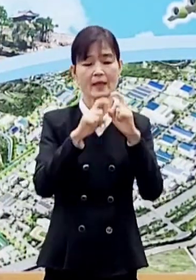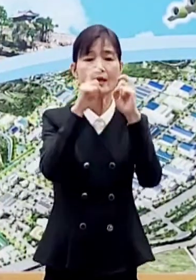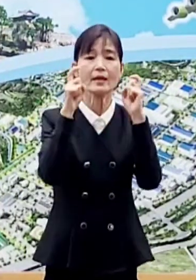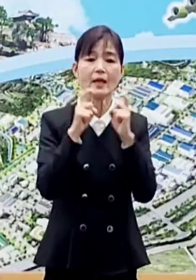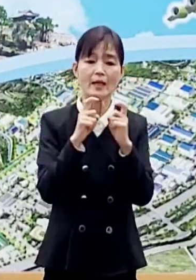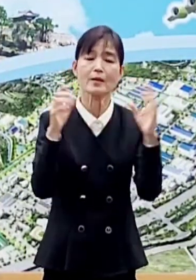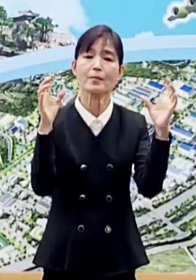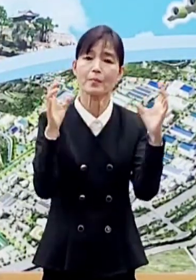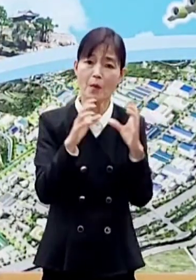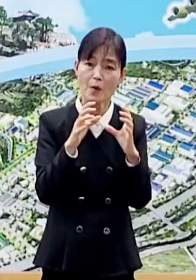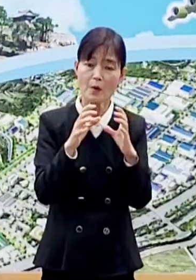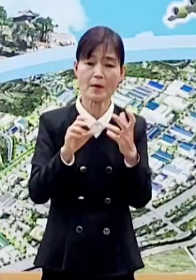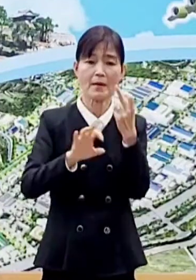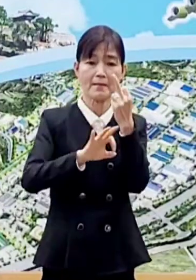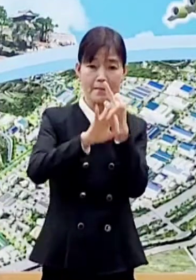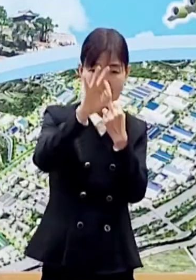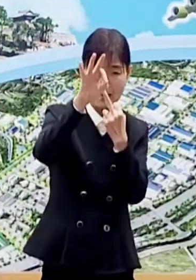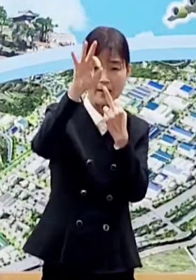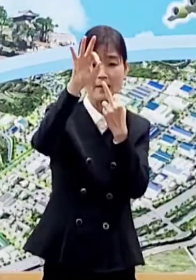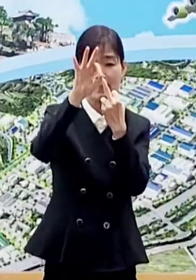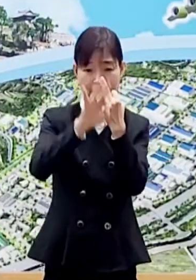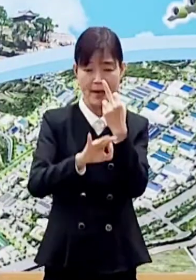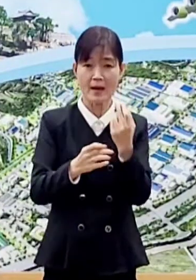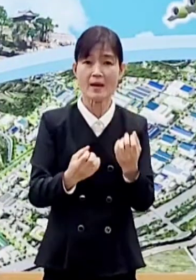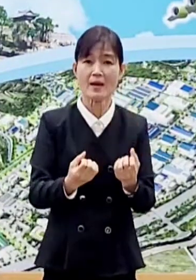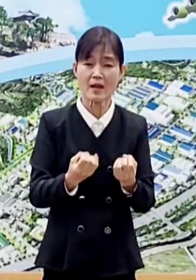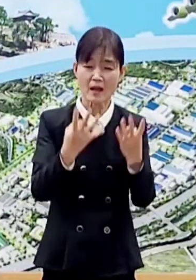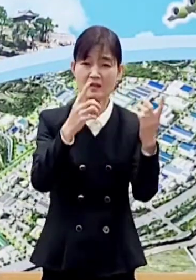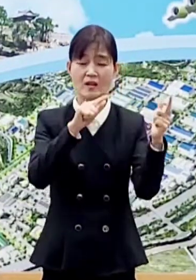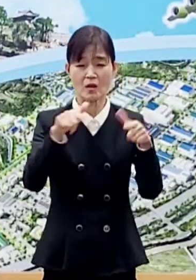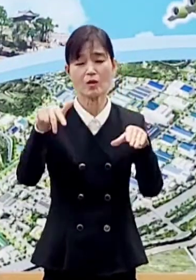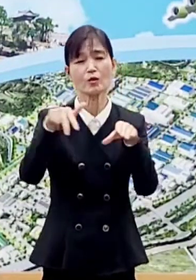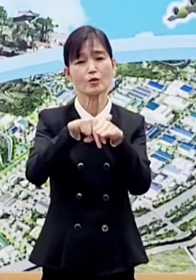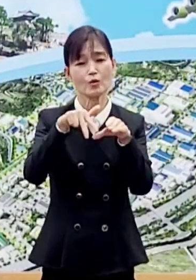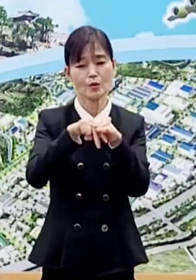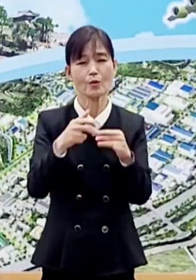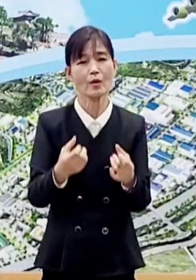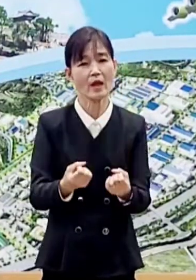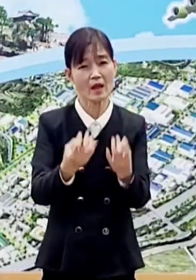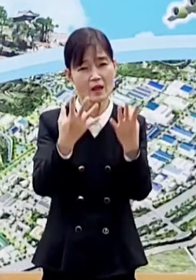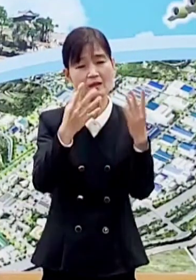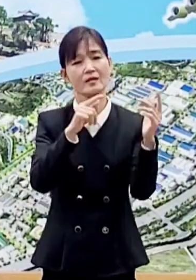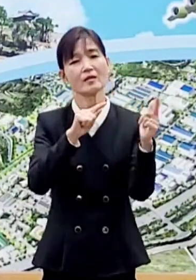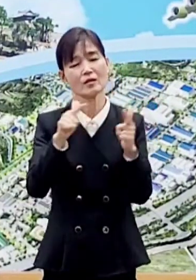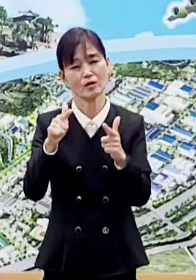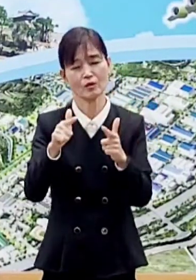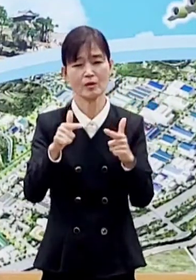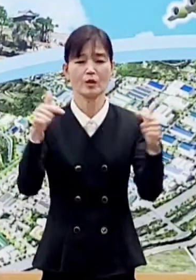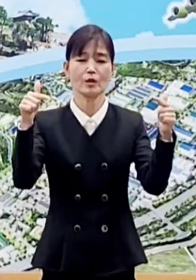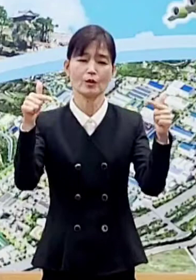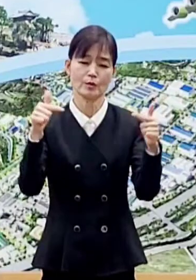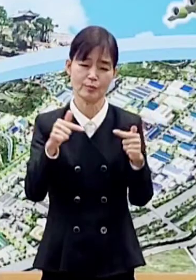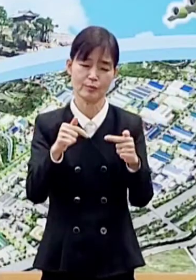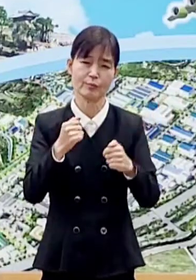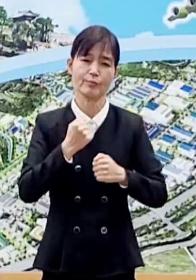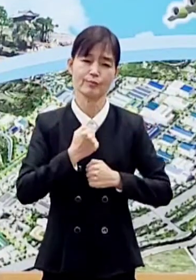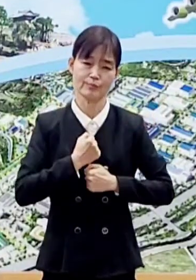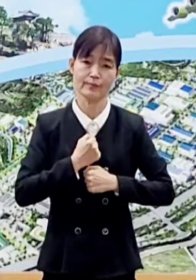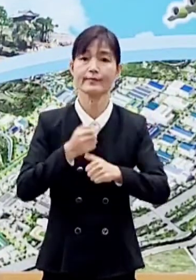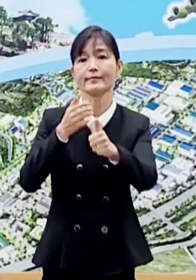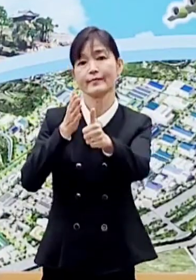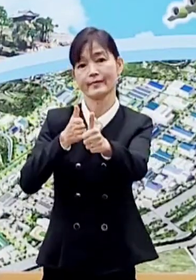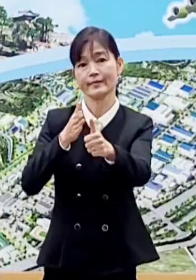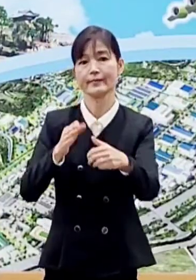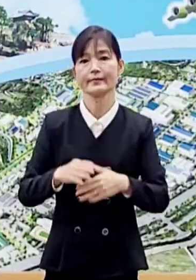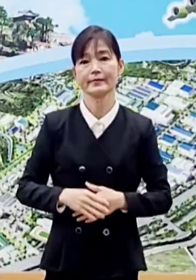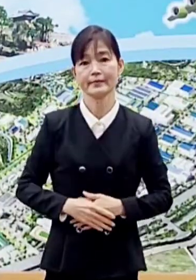모임, 해넘이, 해맞이 행사, 송구영신 종교 행사 등 모임 행사를 자제 또는 최소화하여 주시기